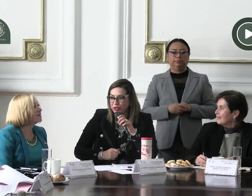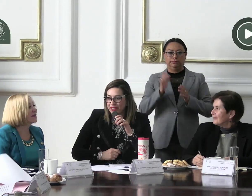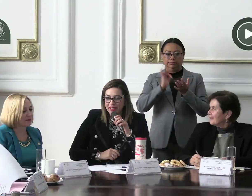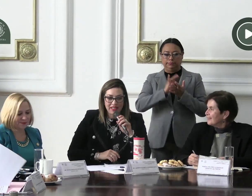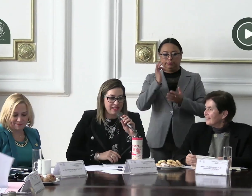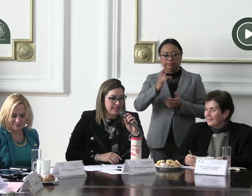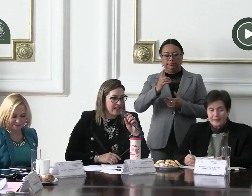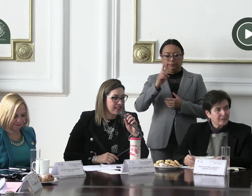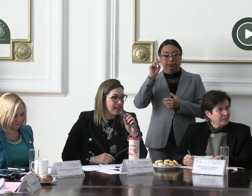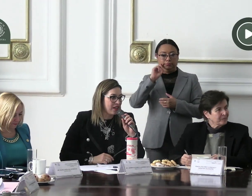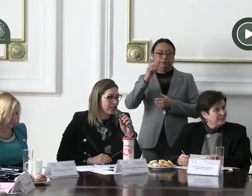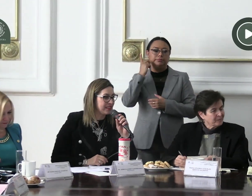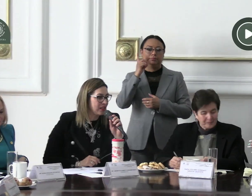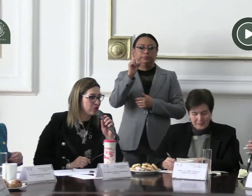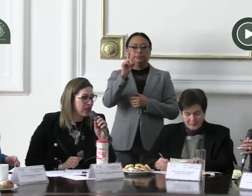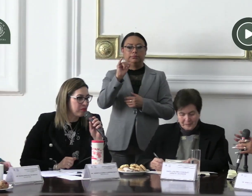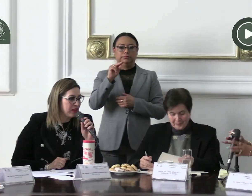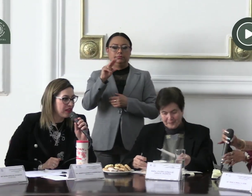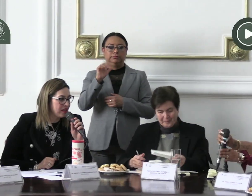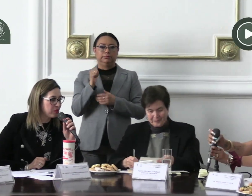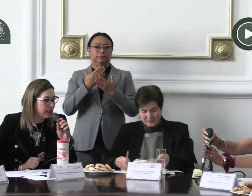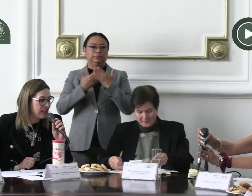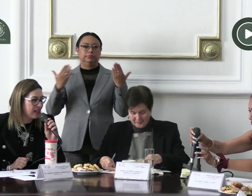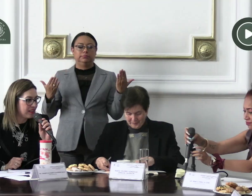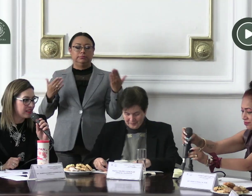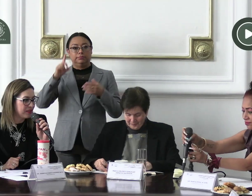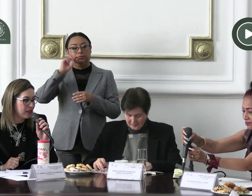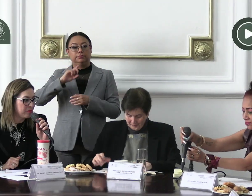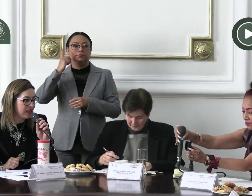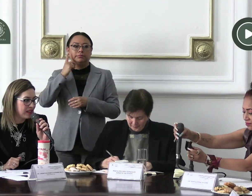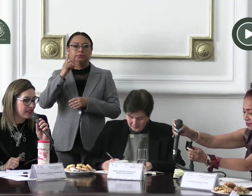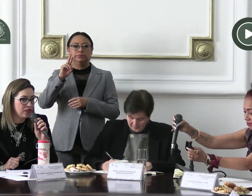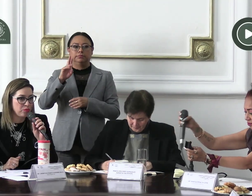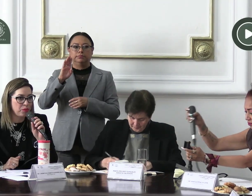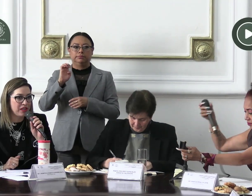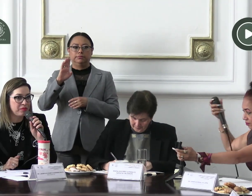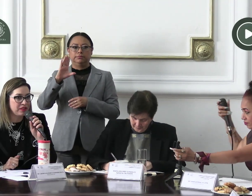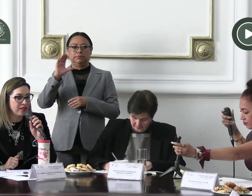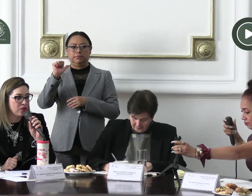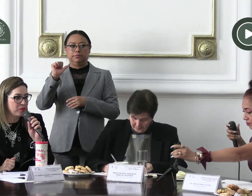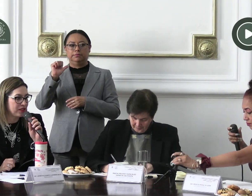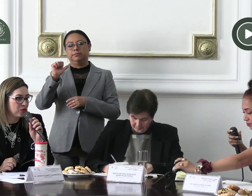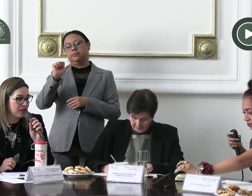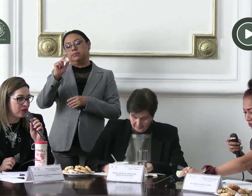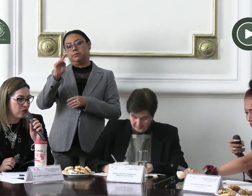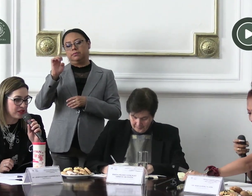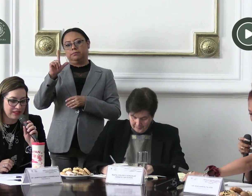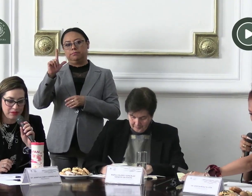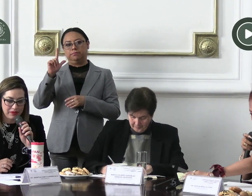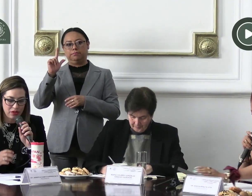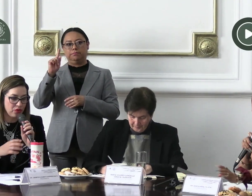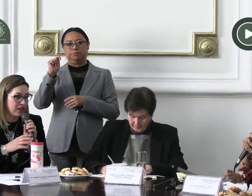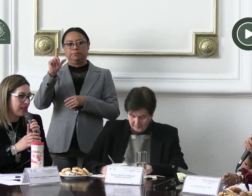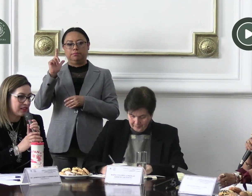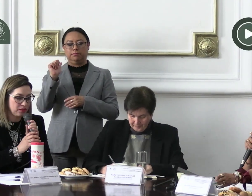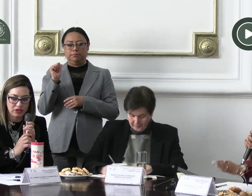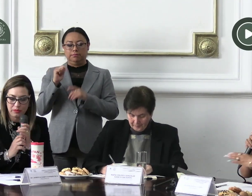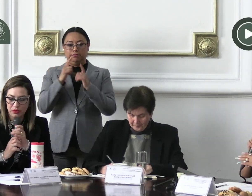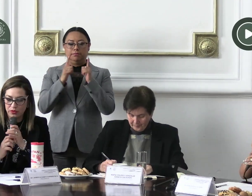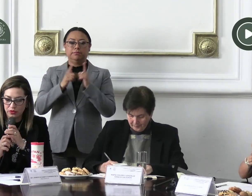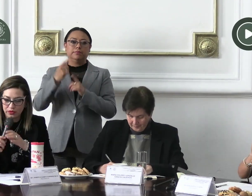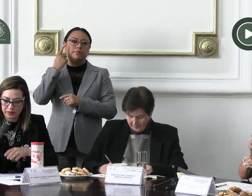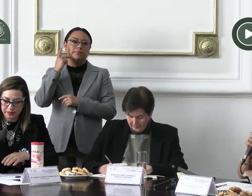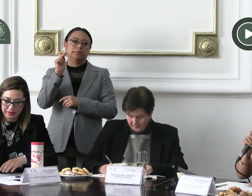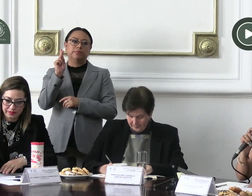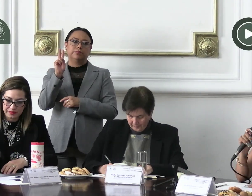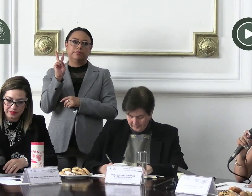Gracias, diputada Diana. Ahora tiene el uso de la palabra la diputada Rebeca Peralta, del Grupo Parlamentario del Partido Verde Ecologista de México. Adelante, diputada,